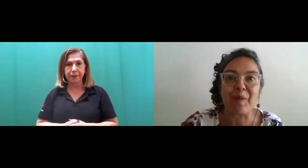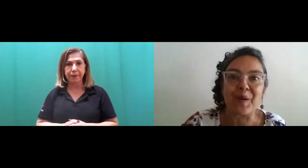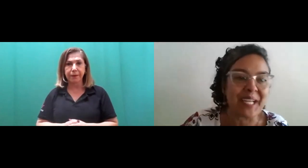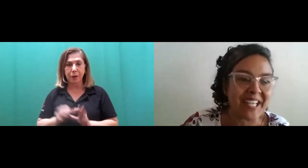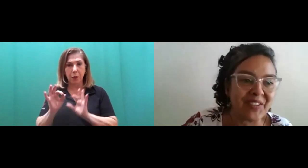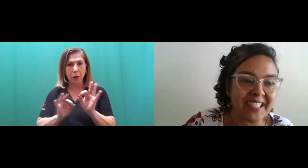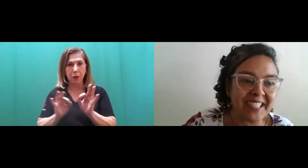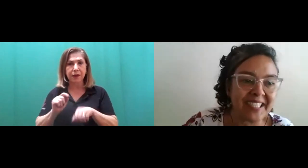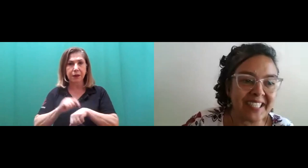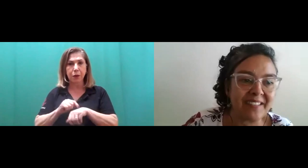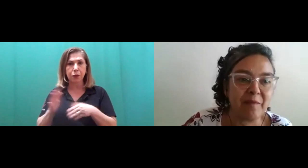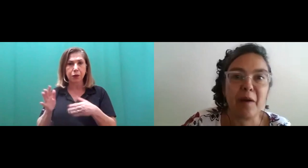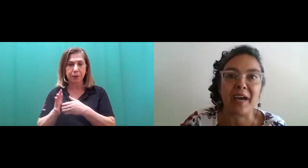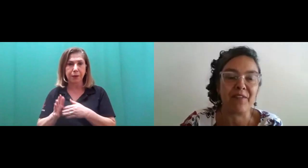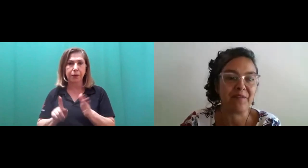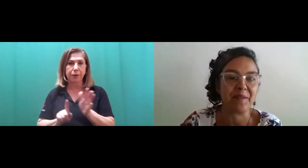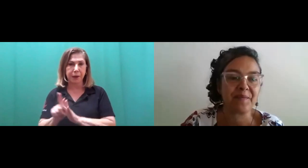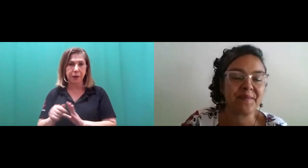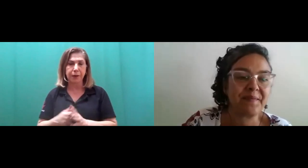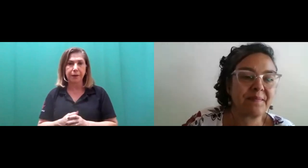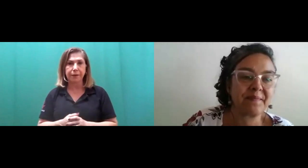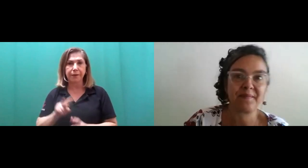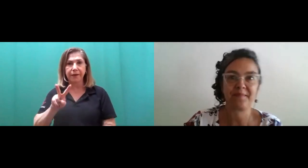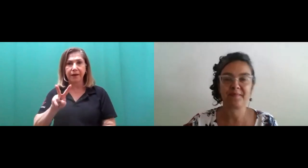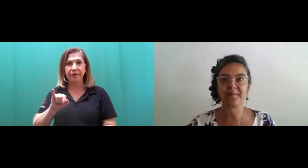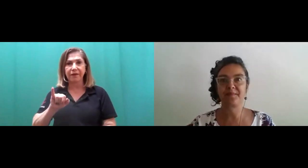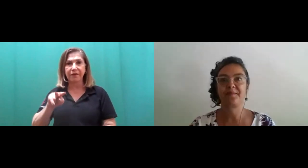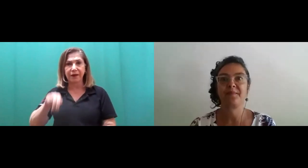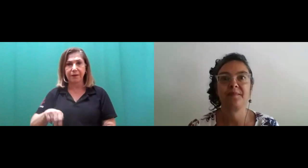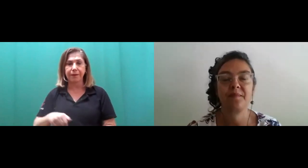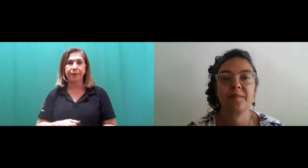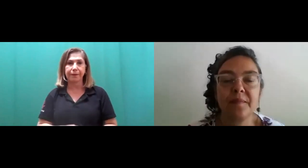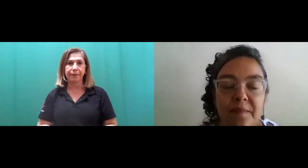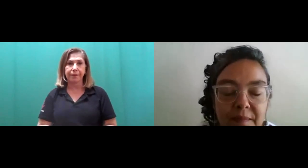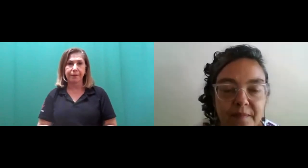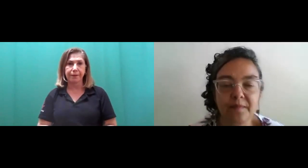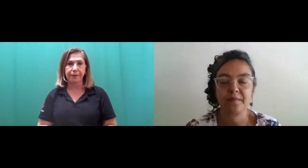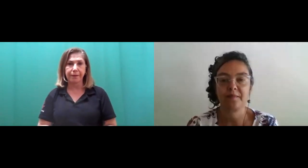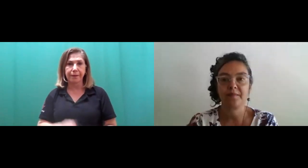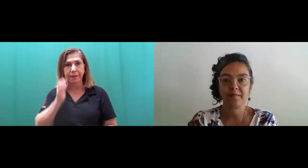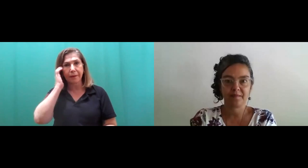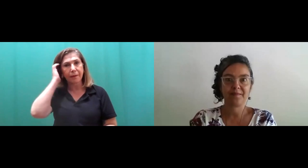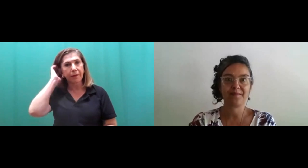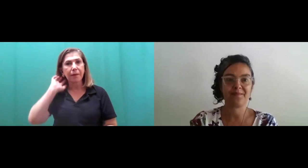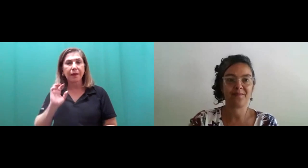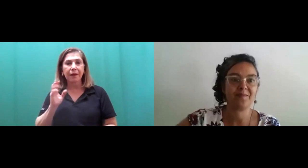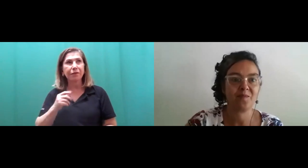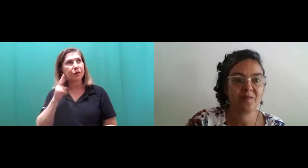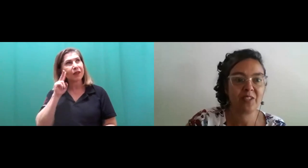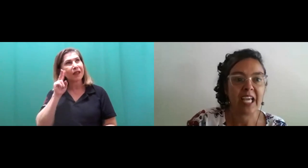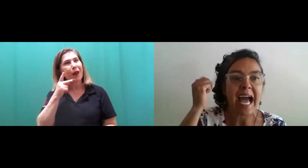o último bloco de questões. Vamos lá, Vivi. Tá, vixe, será que eu lembro de tudo que você